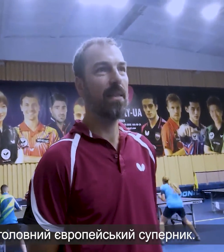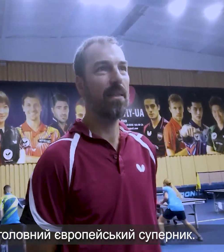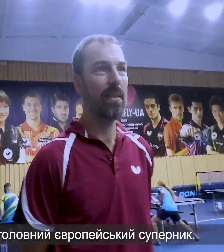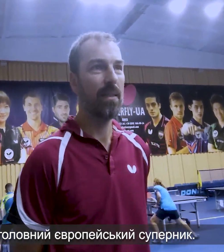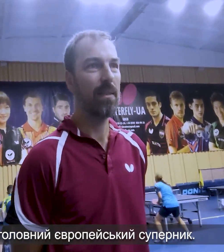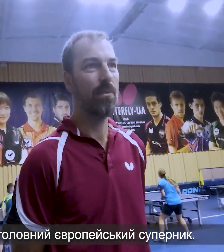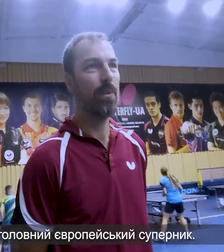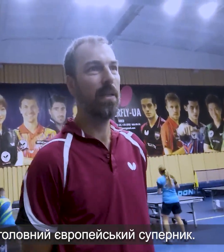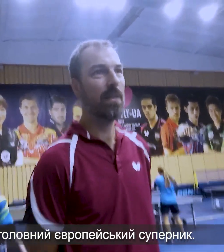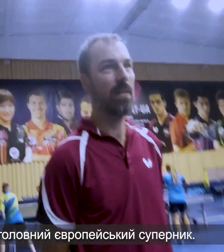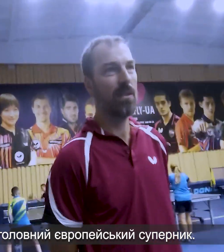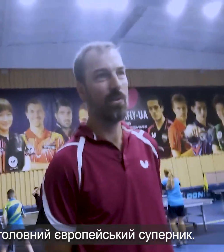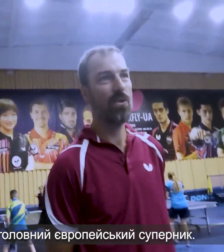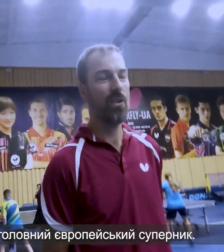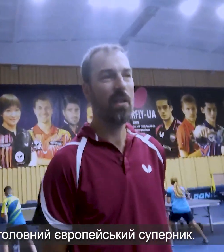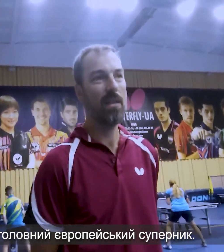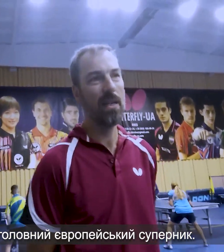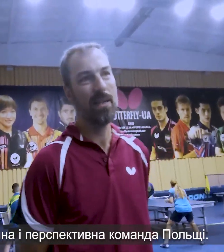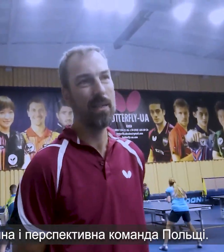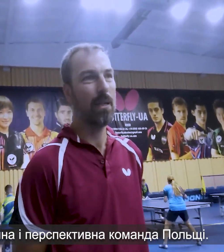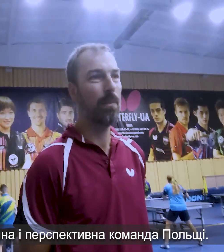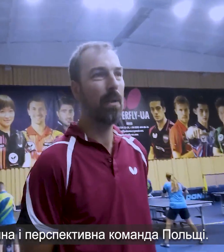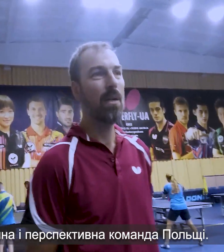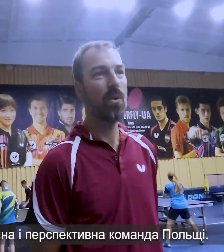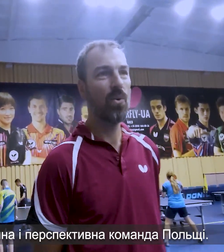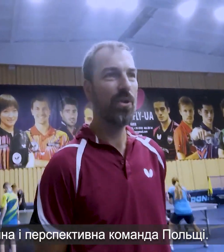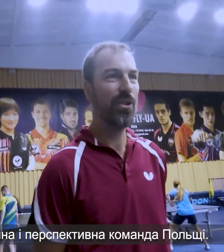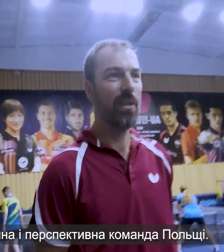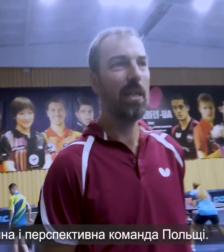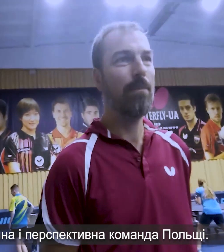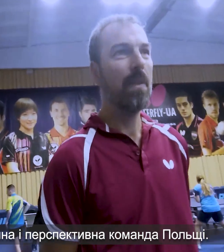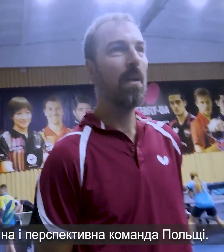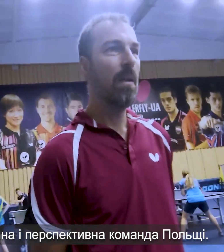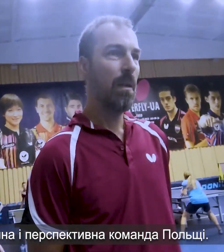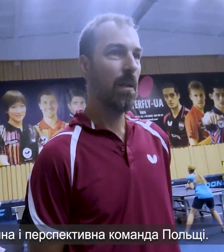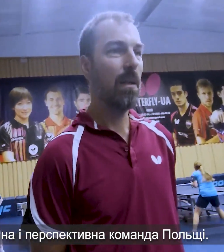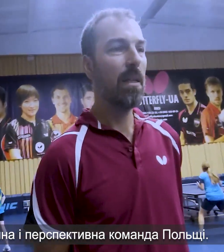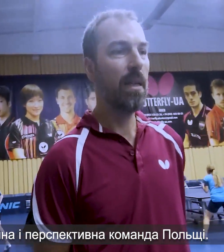європейський суперник на сьогоднішній день. Так, є там Угорщина, є